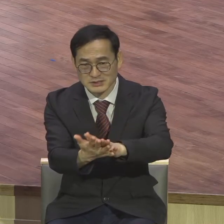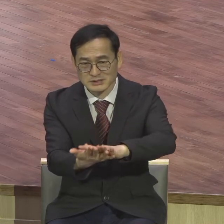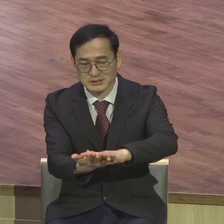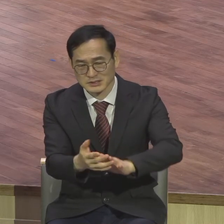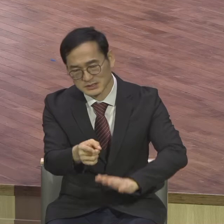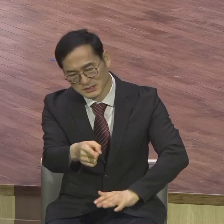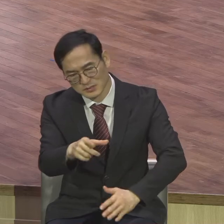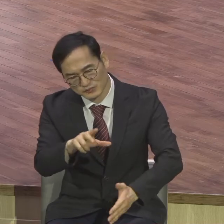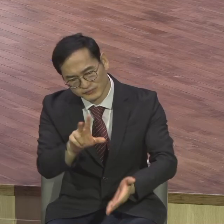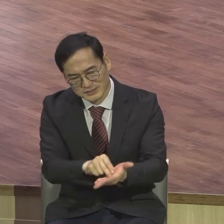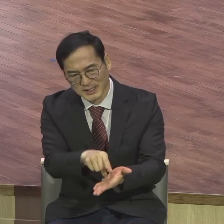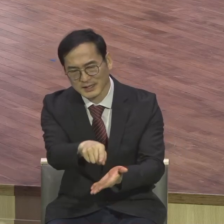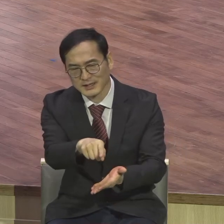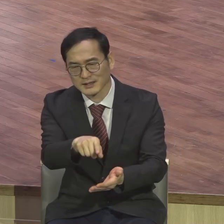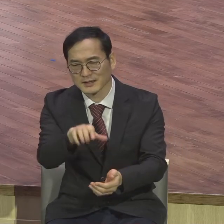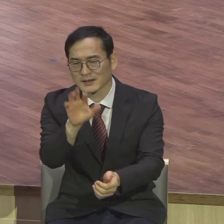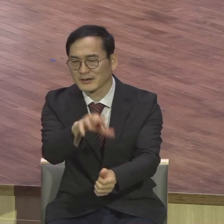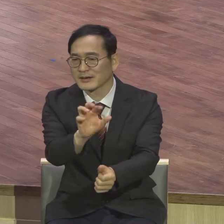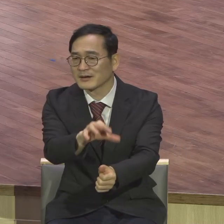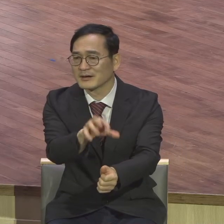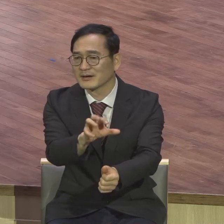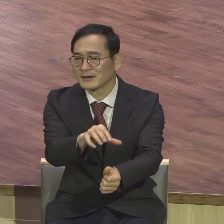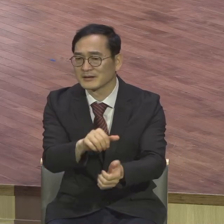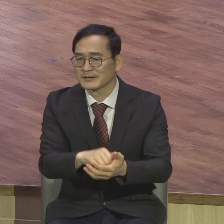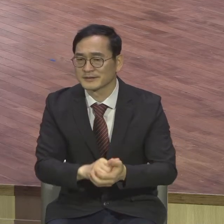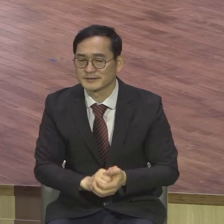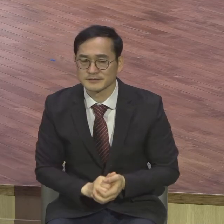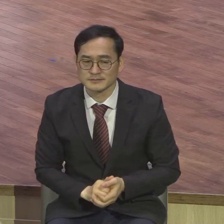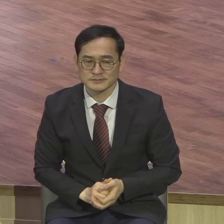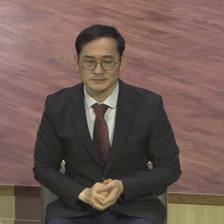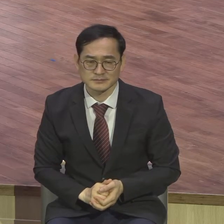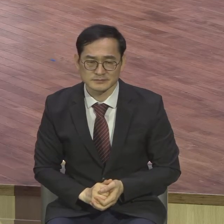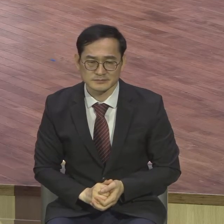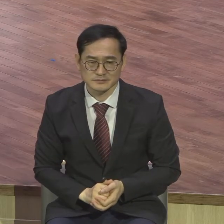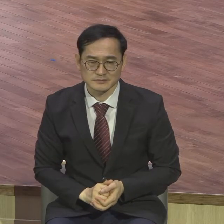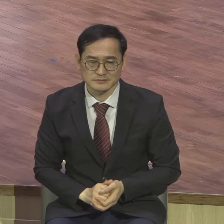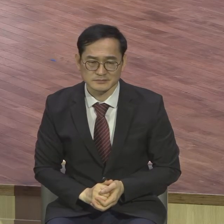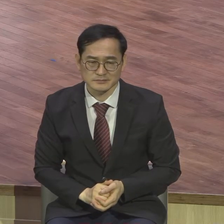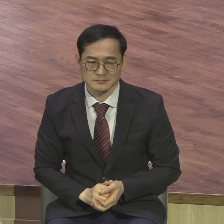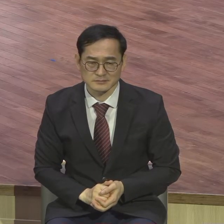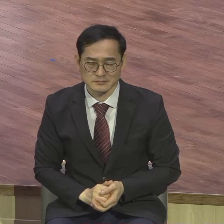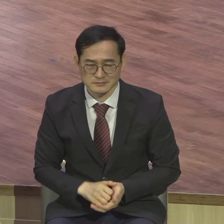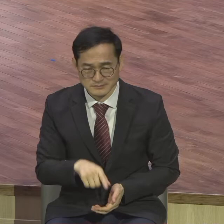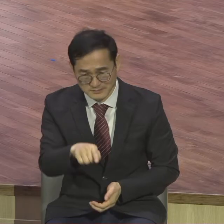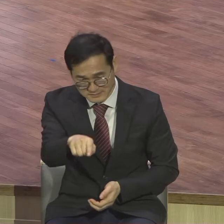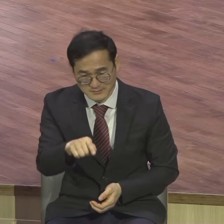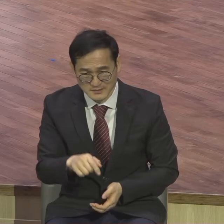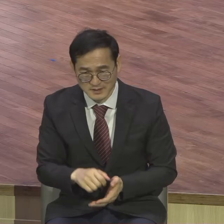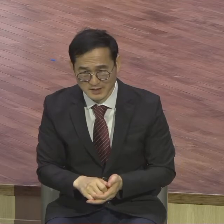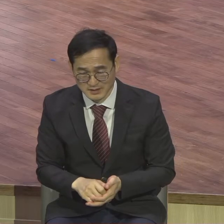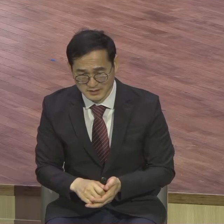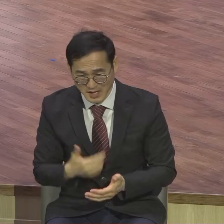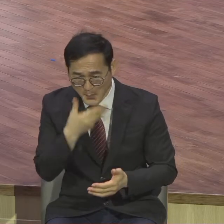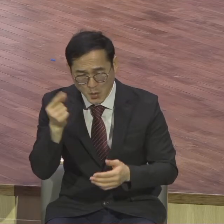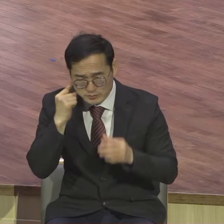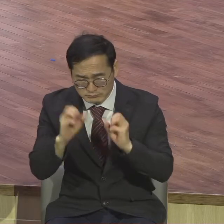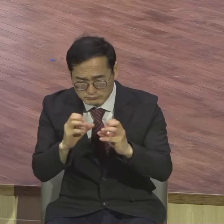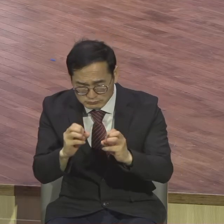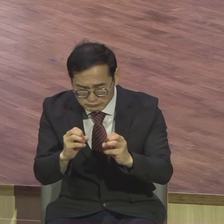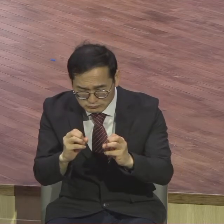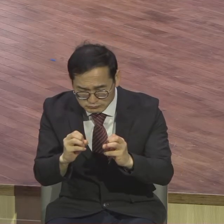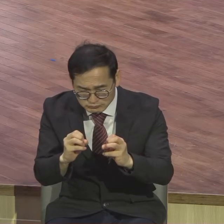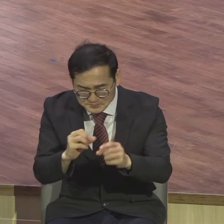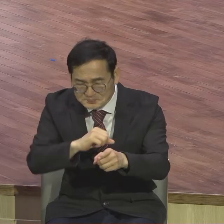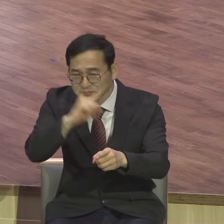것입니다. 변질이. 그것도 속히 떠났다. 그렇게 말을 표현하고